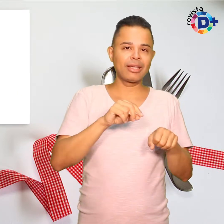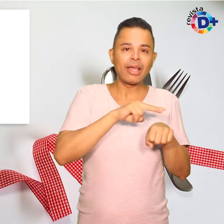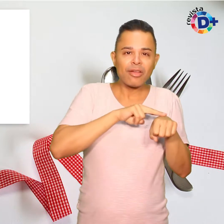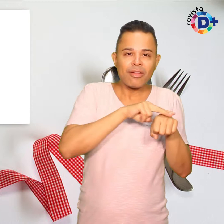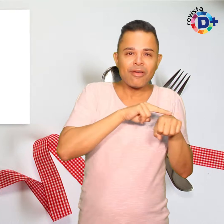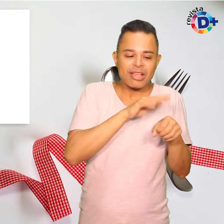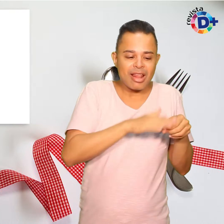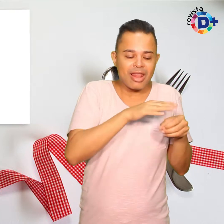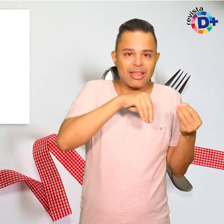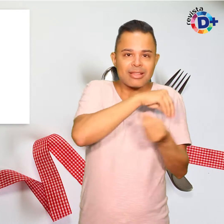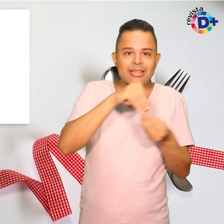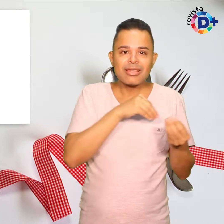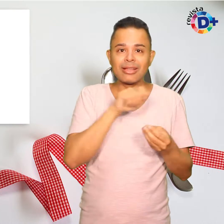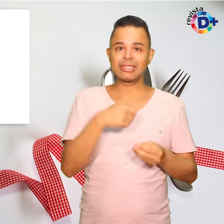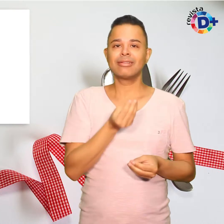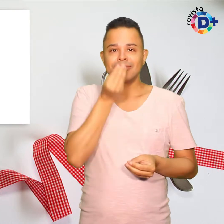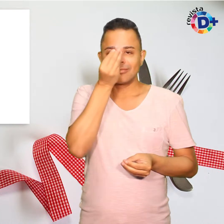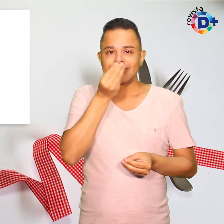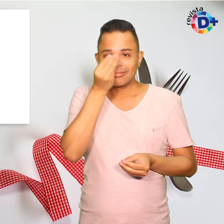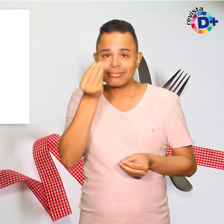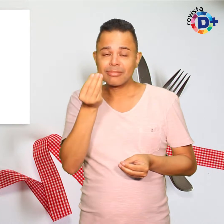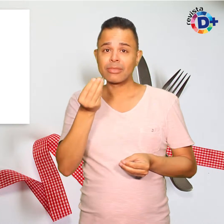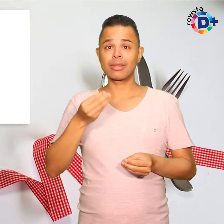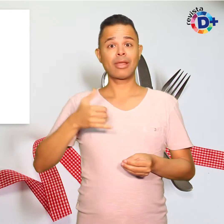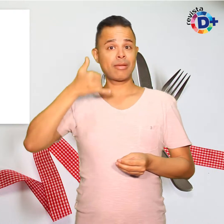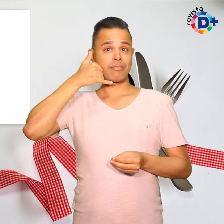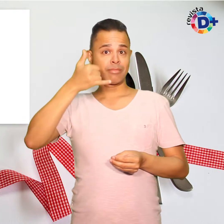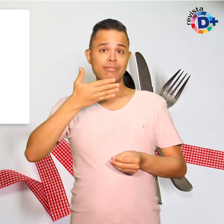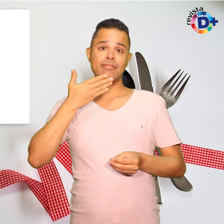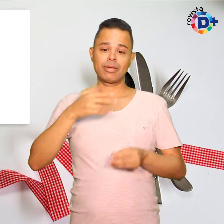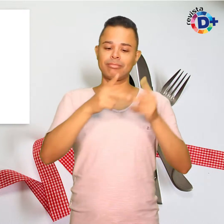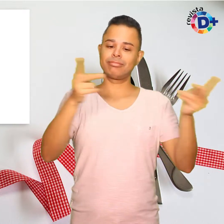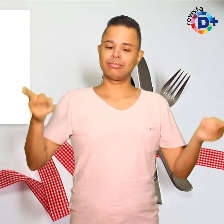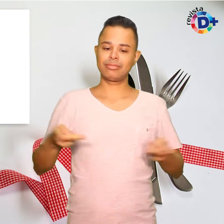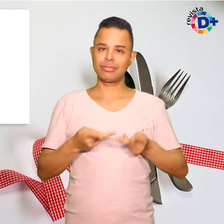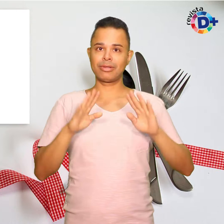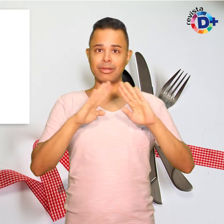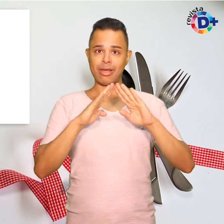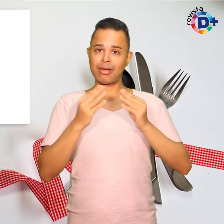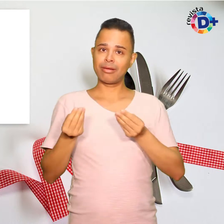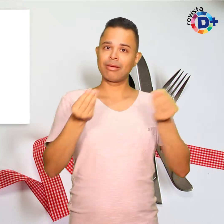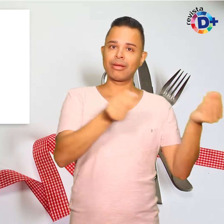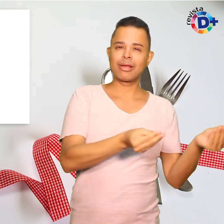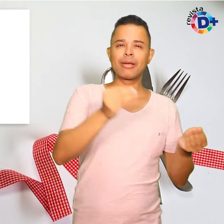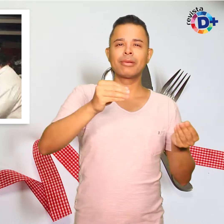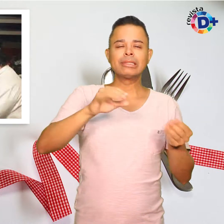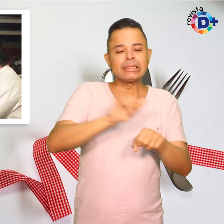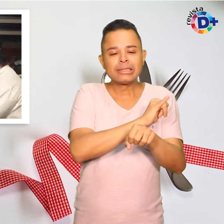no serviço oferecido pelos jovens também há a preparação de canapés e petiscos para festividades